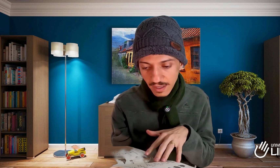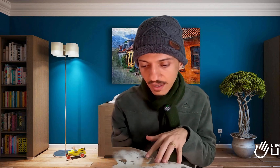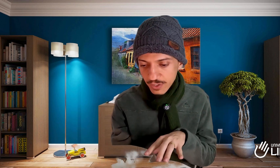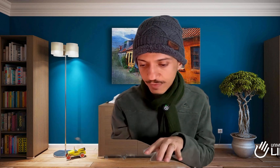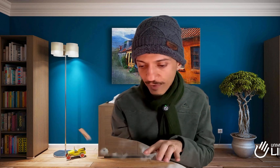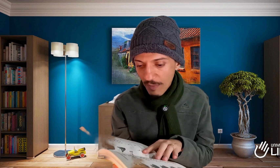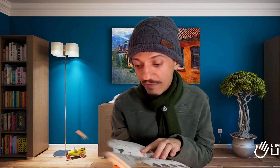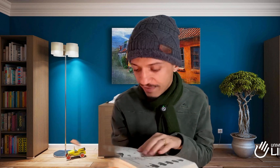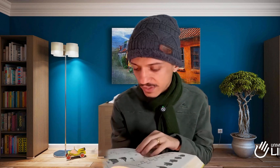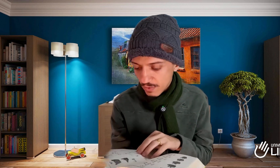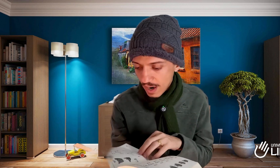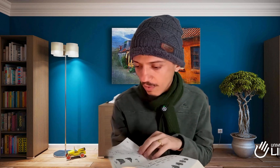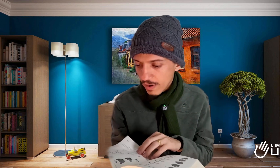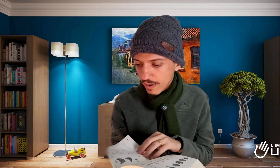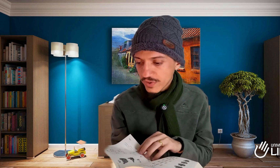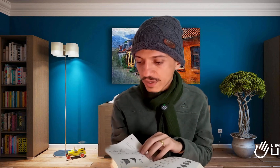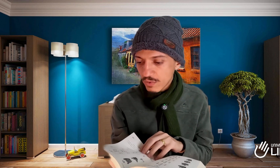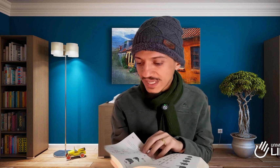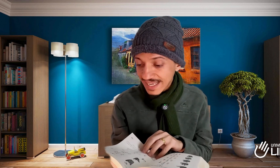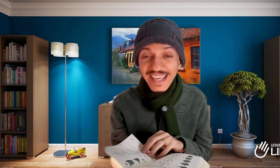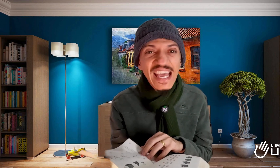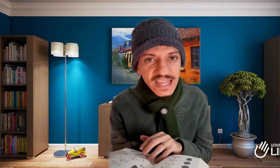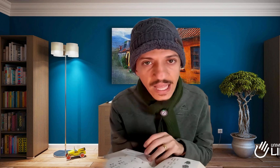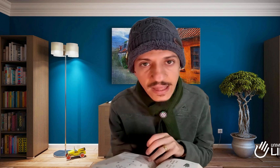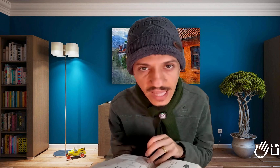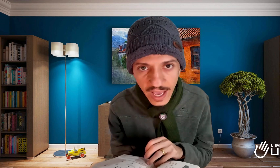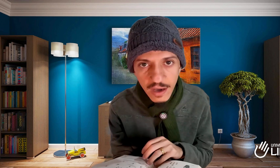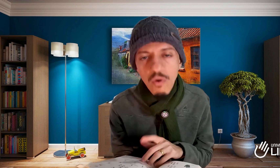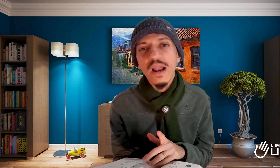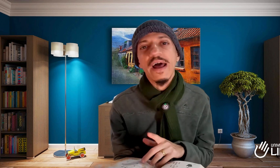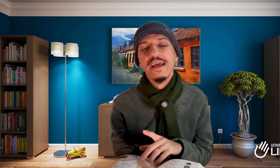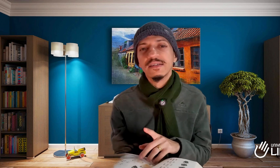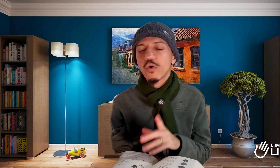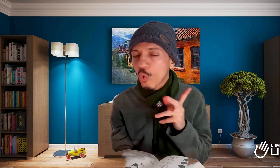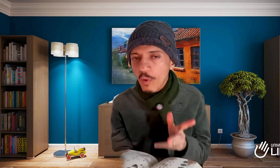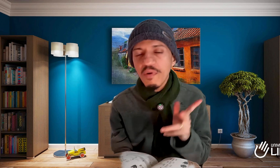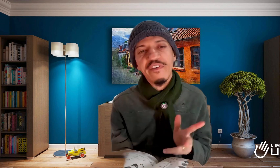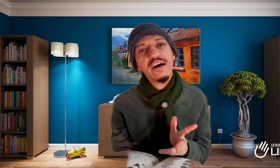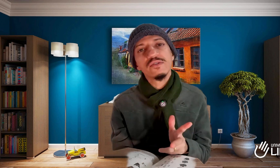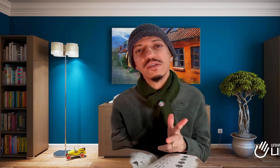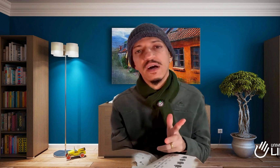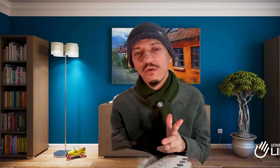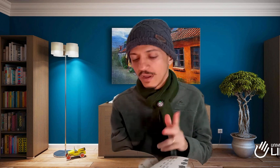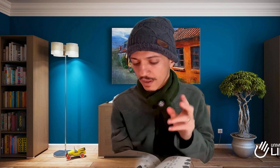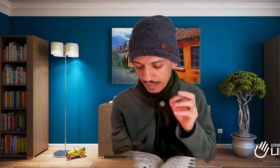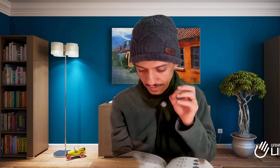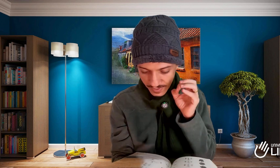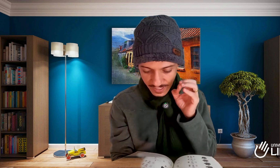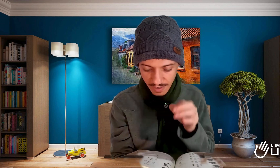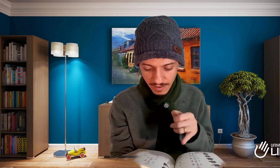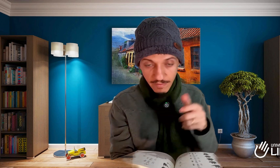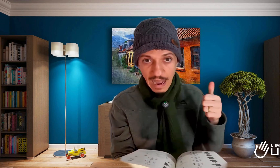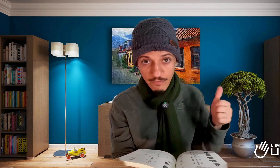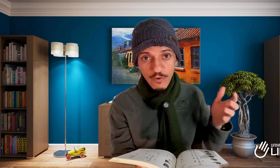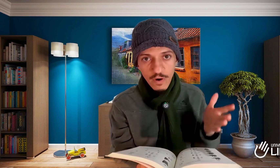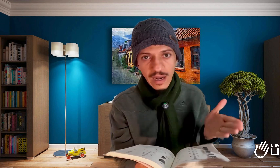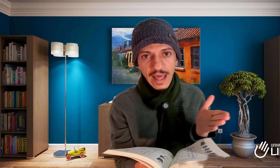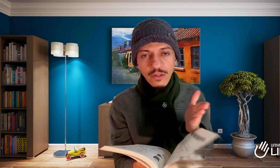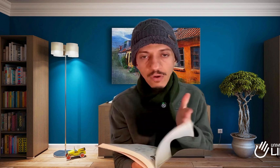de forma visual, você consegue entender com clareza como faz o sinal. Se você for lendo o livro